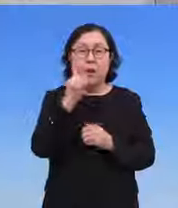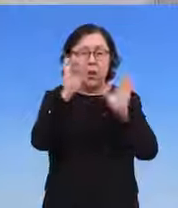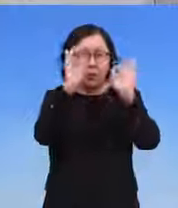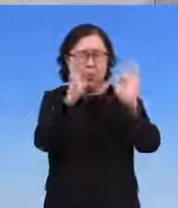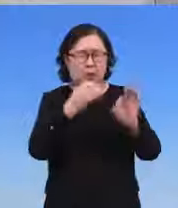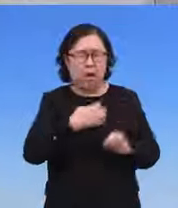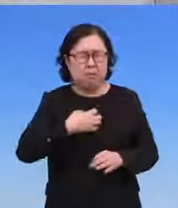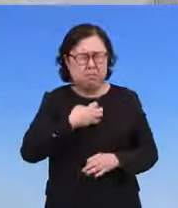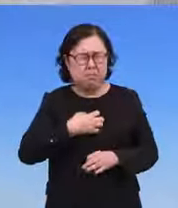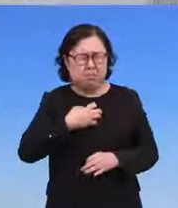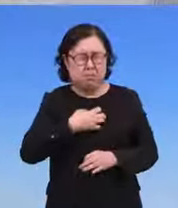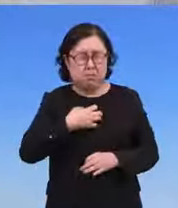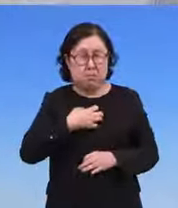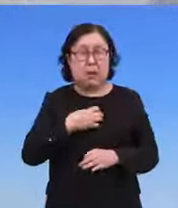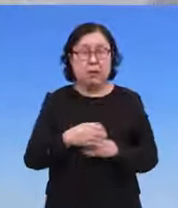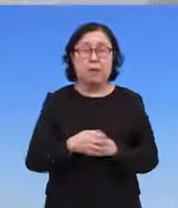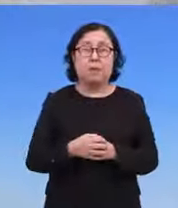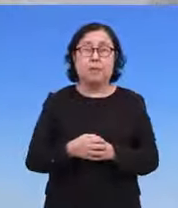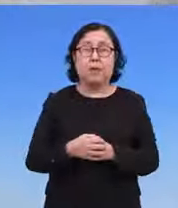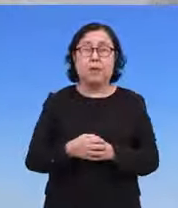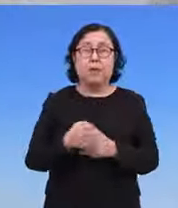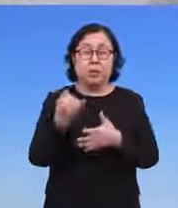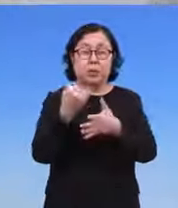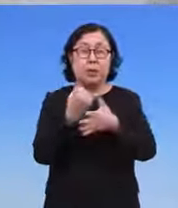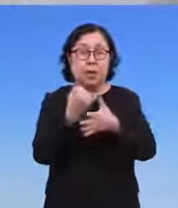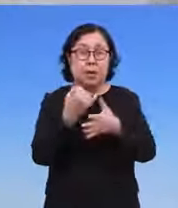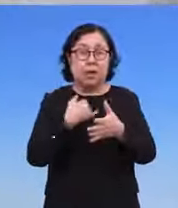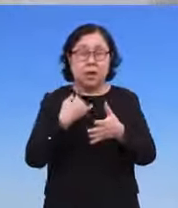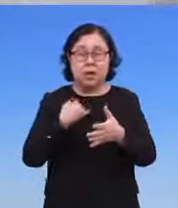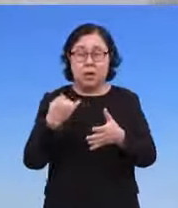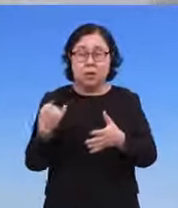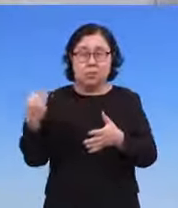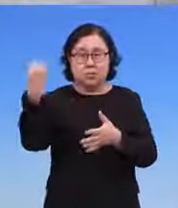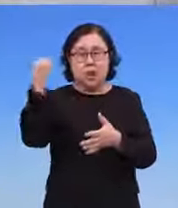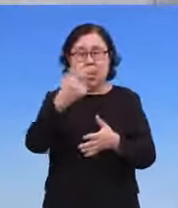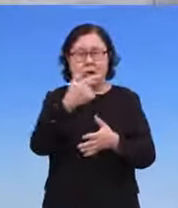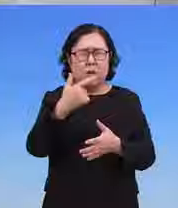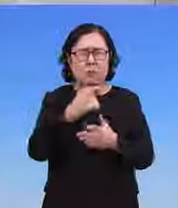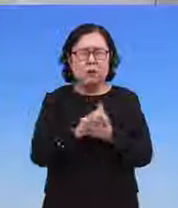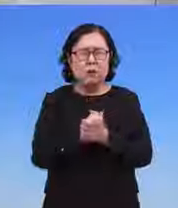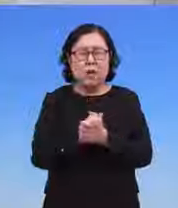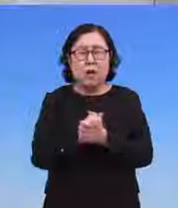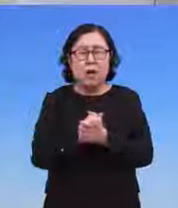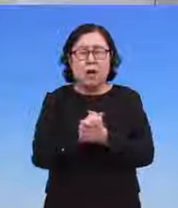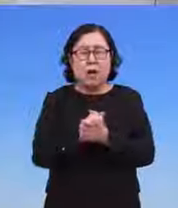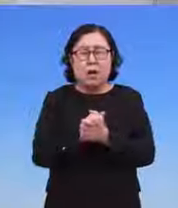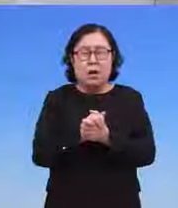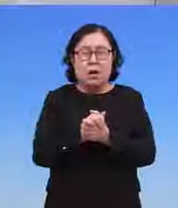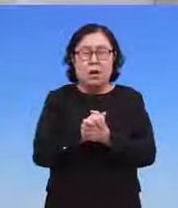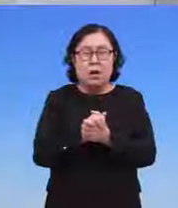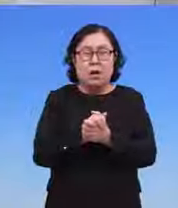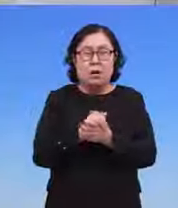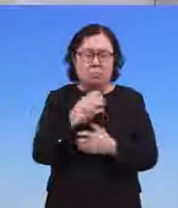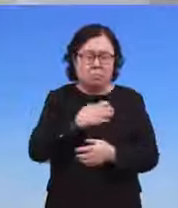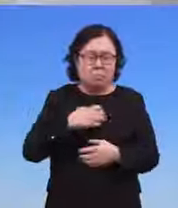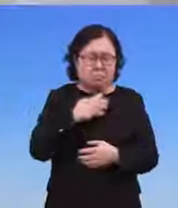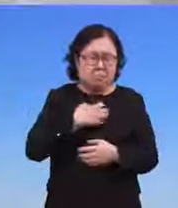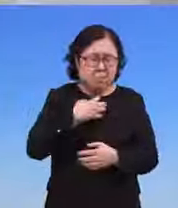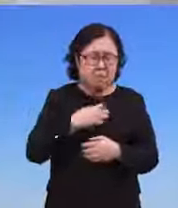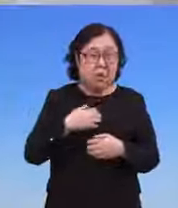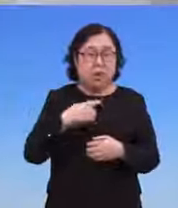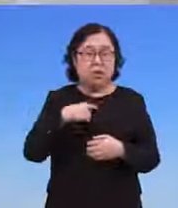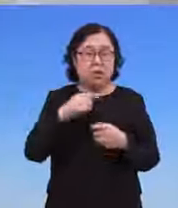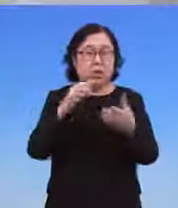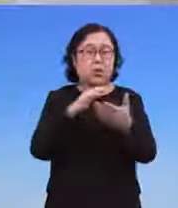그 뭐 엄마가 그 얼마나 속상합니까? 그것도 첫애인데 저희 누나가 막 너무 속상한 거예요. 근데 걔들하고 놀지 마라.